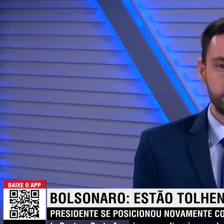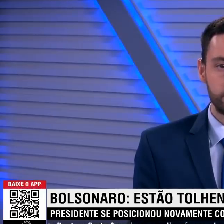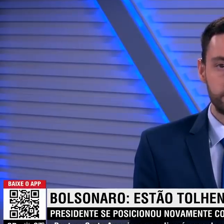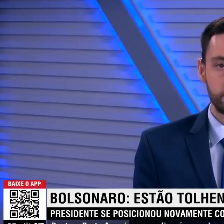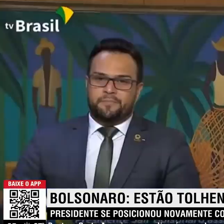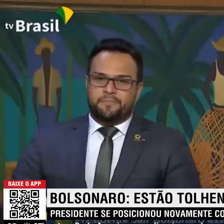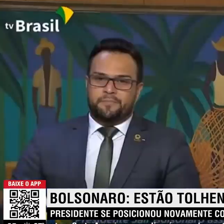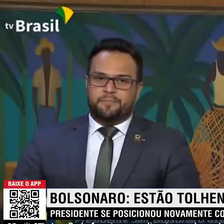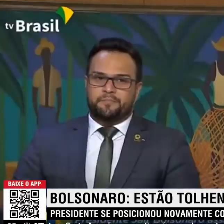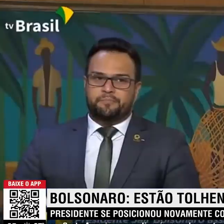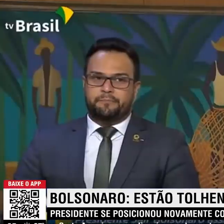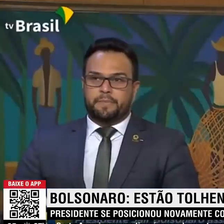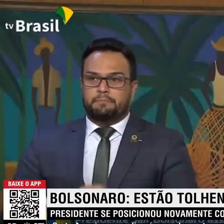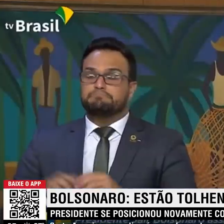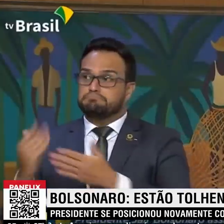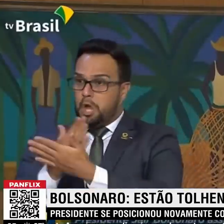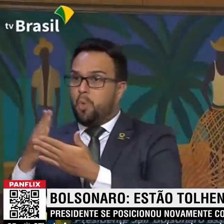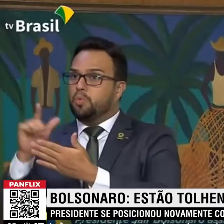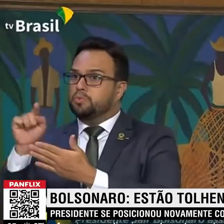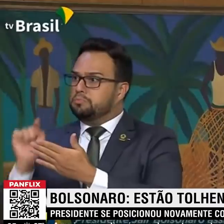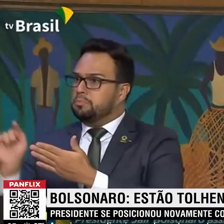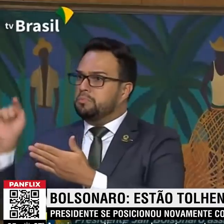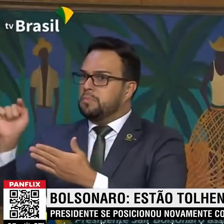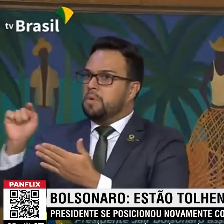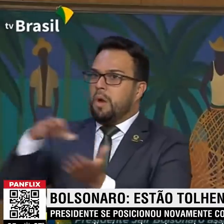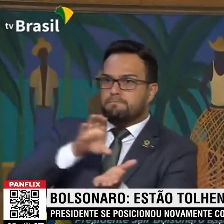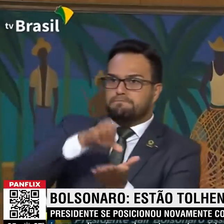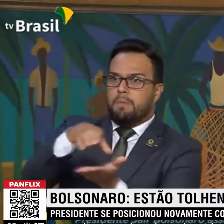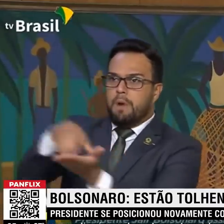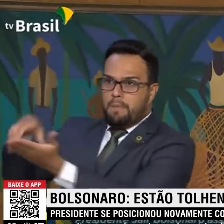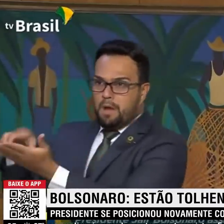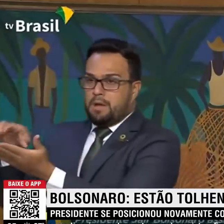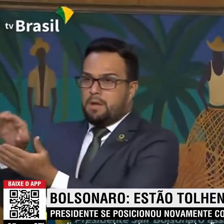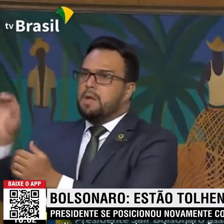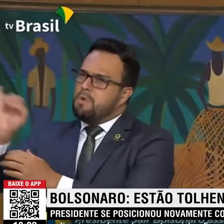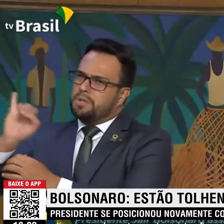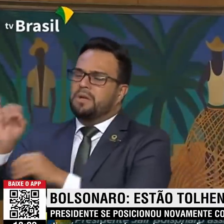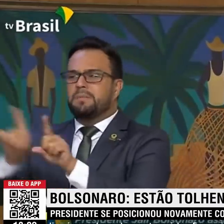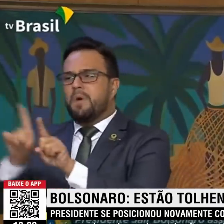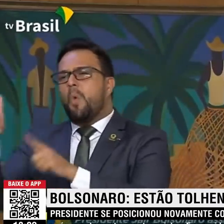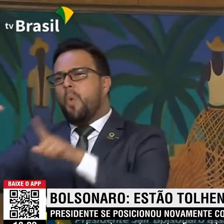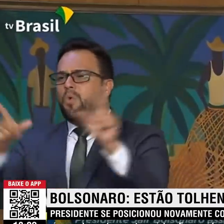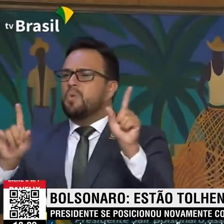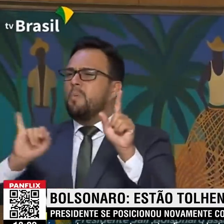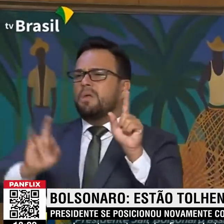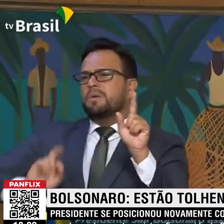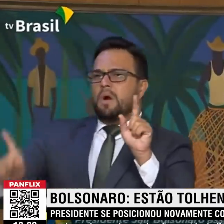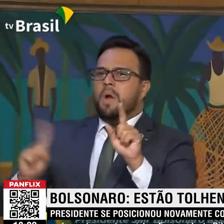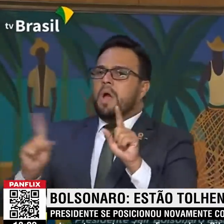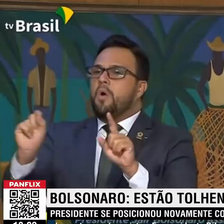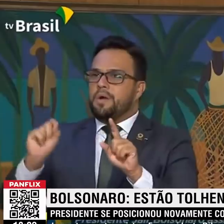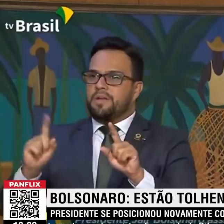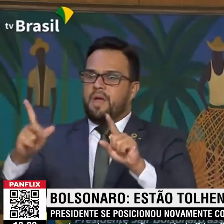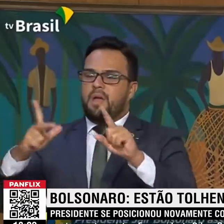radical em alguns setores importância Haddad o outro não tão importante que o